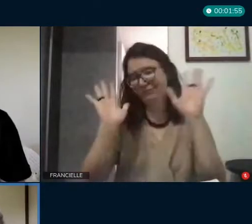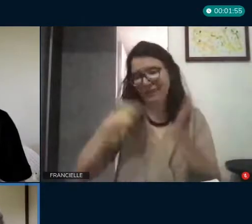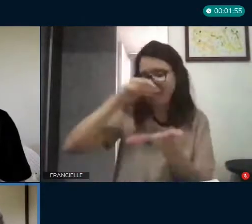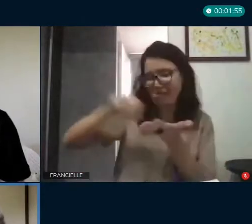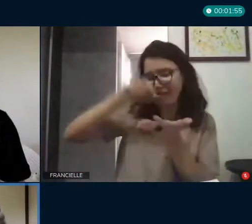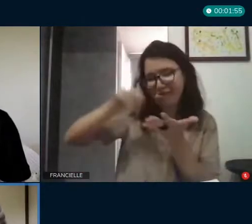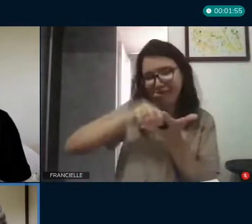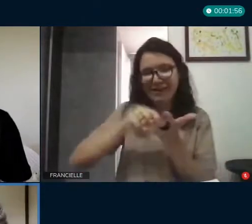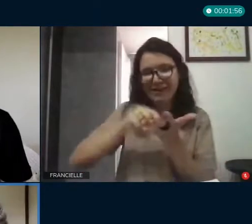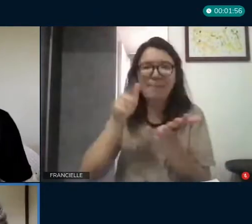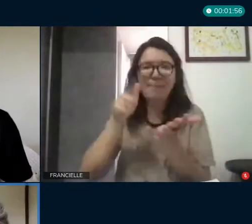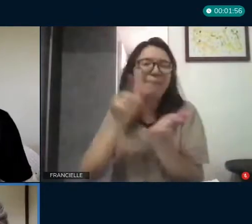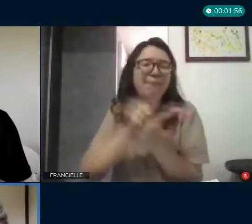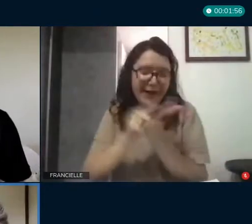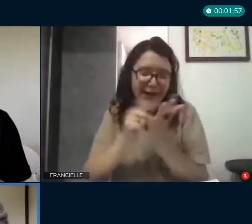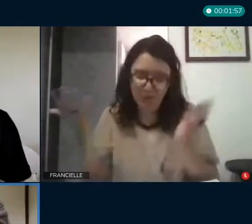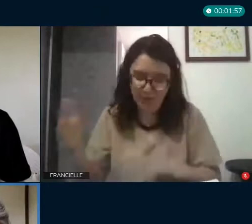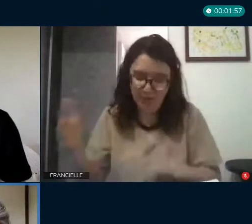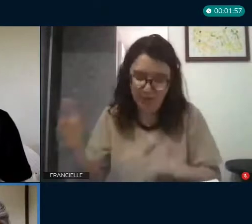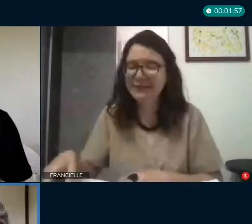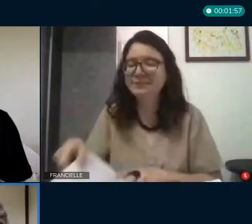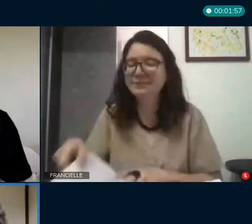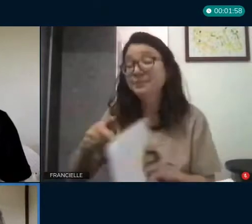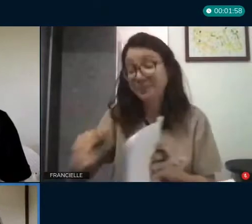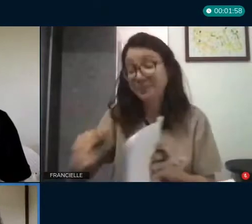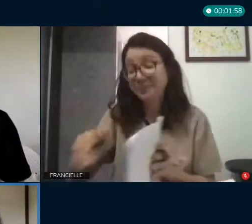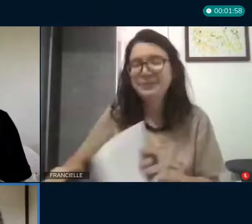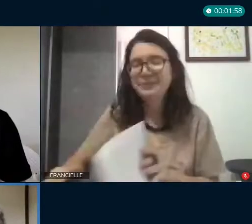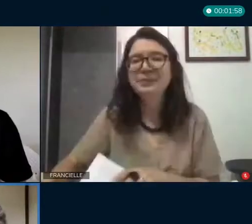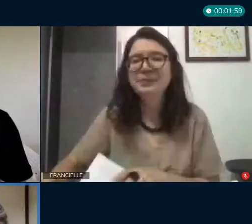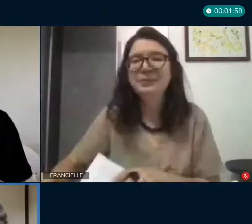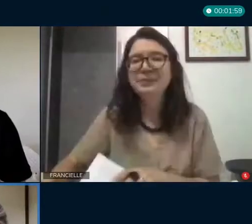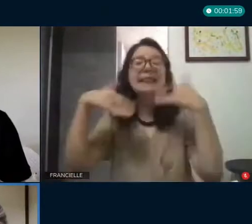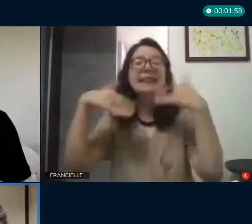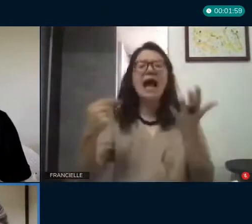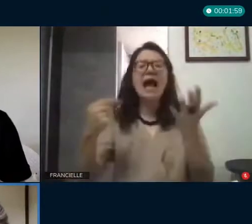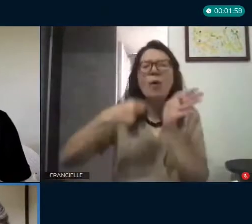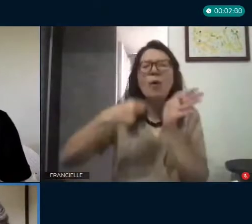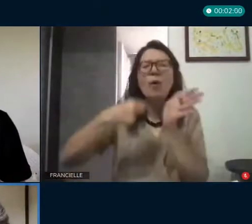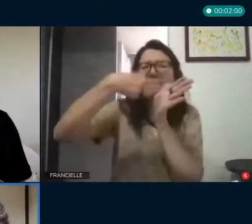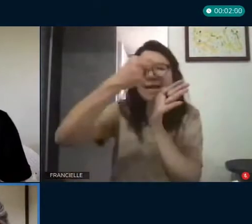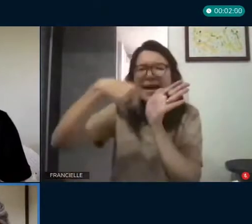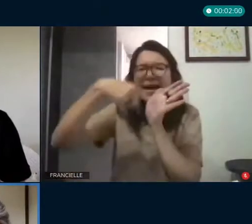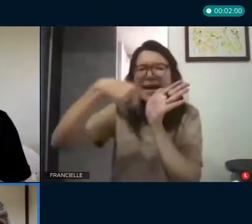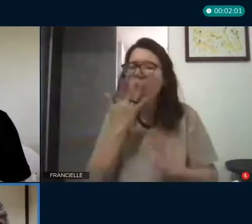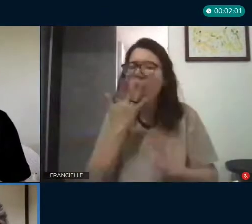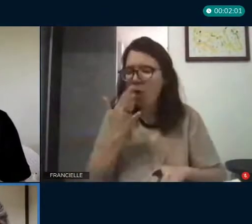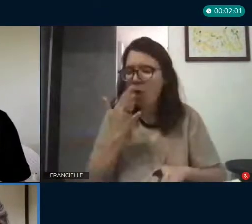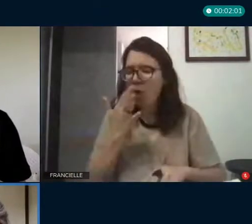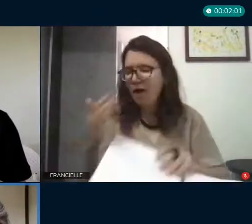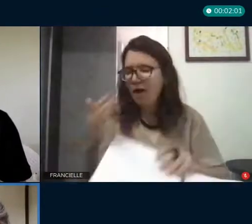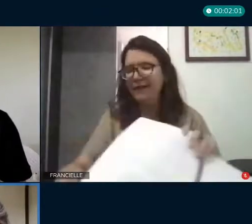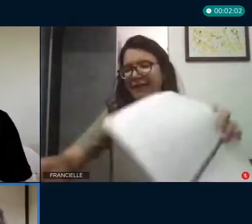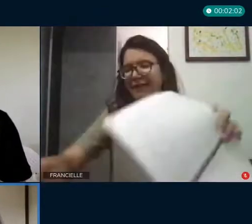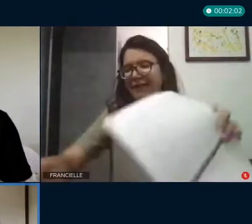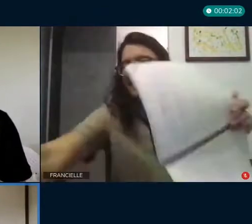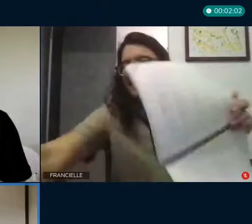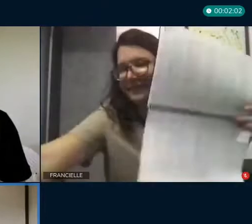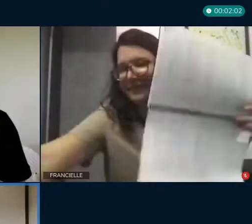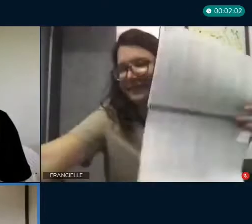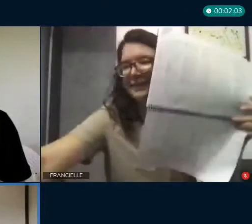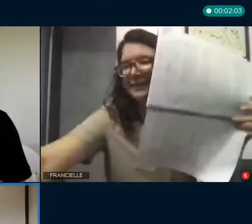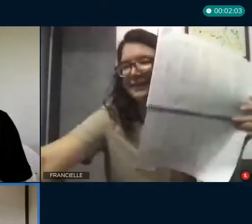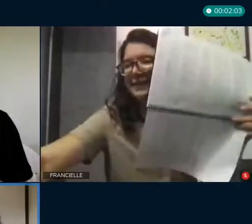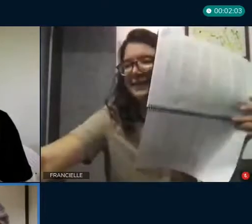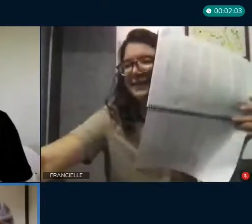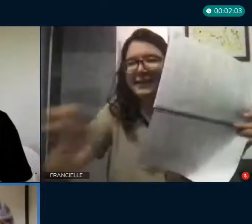Eu não sou acostumada a mexer com PDF, então eu preferi fazer a impressão da apostila toda e fazer as marcações